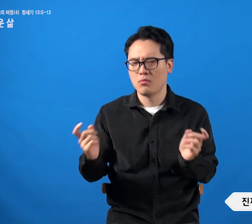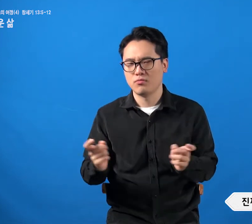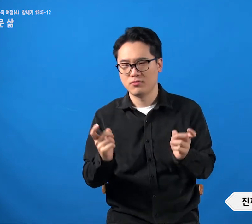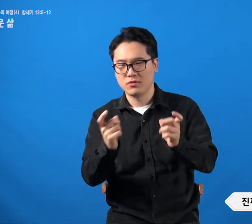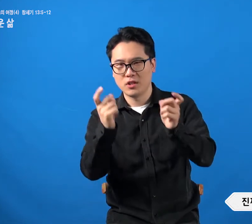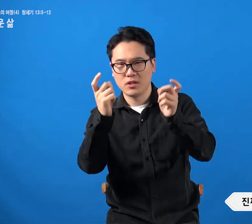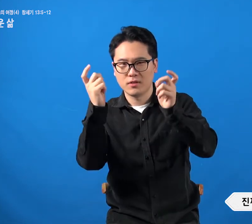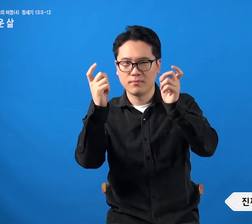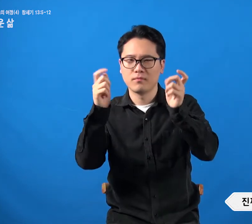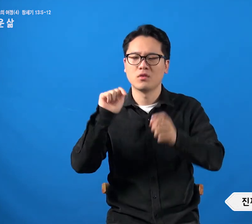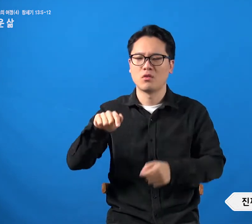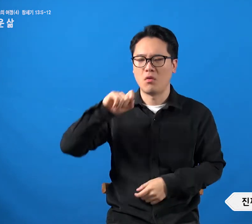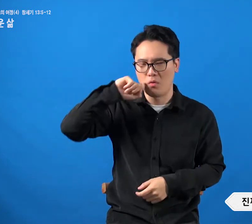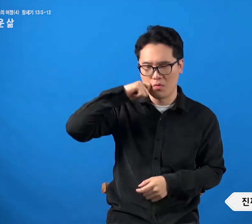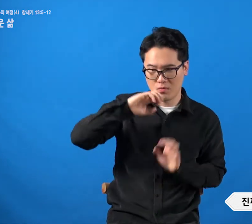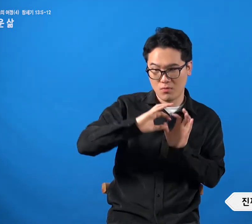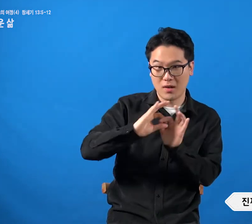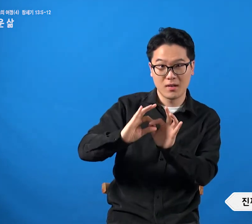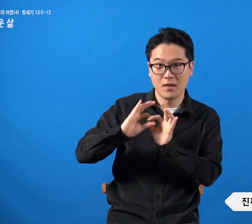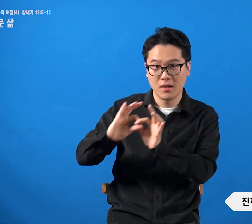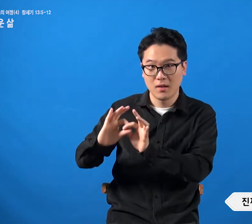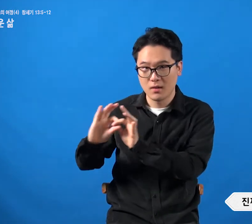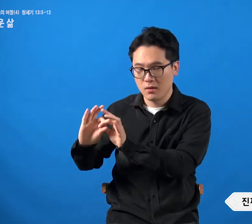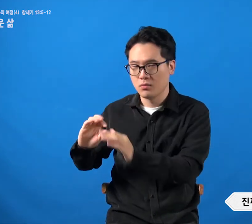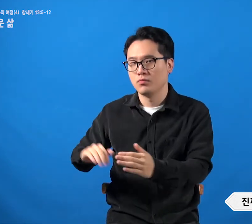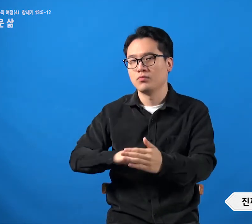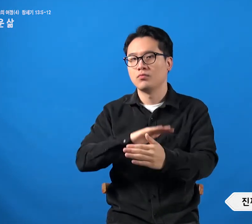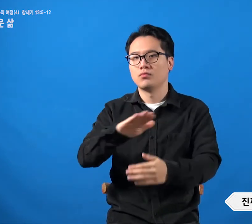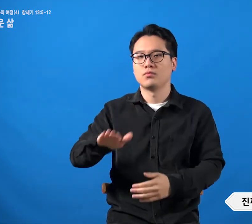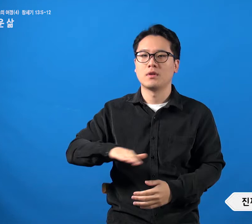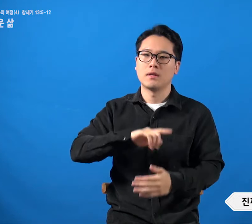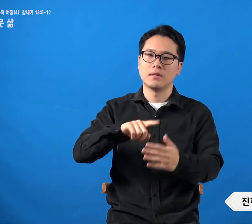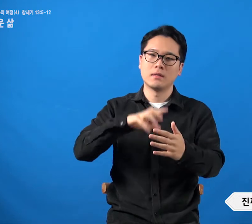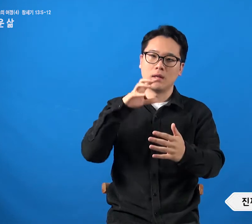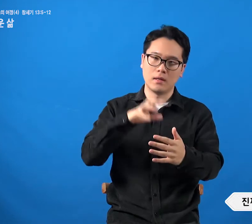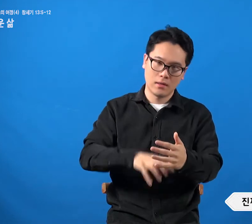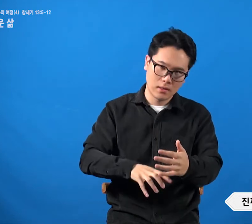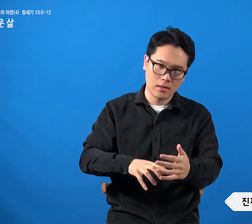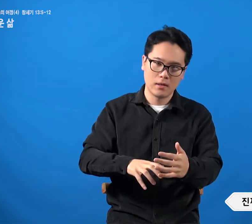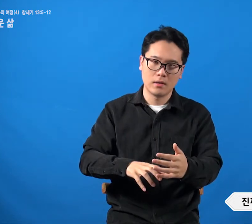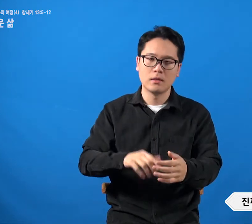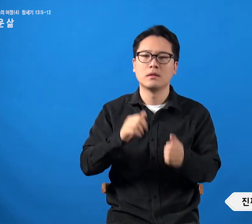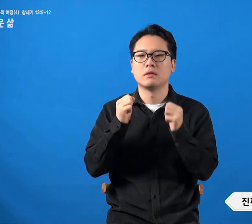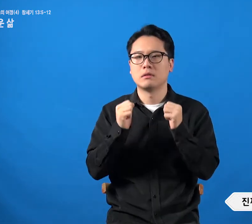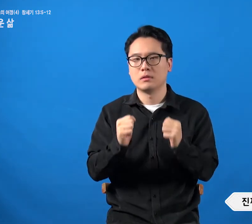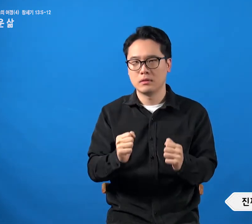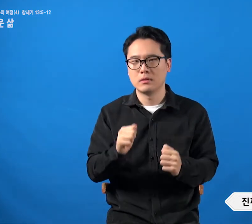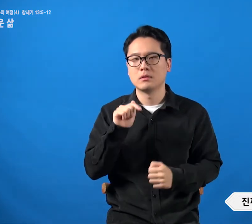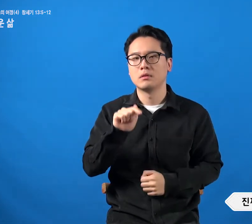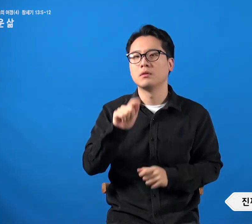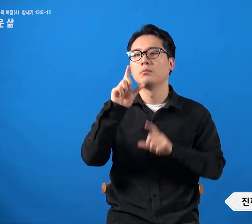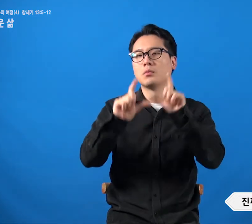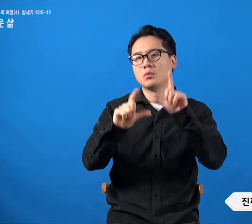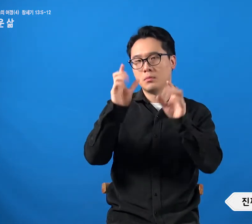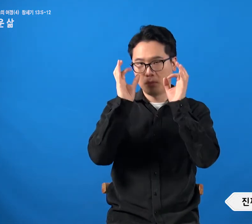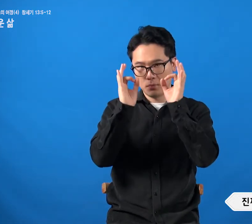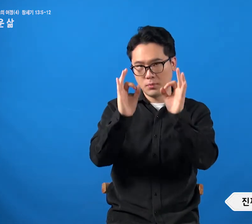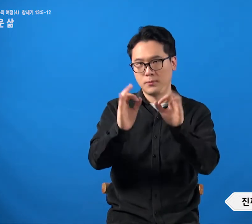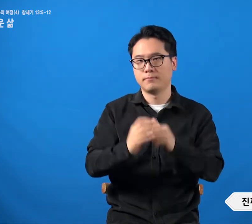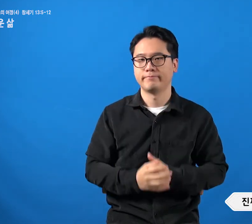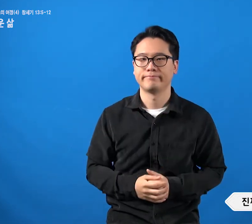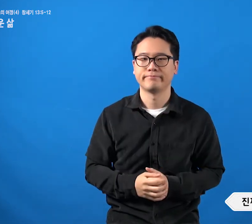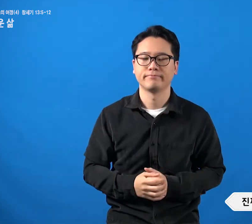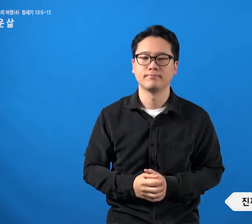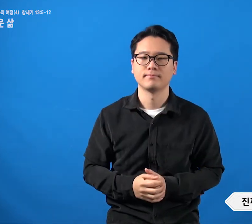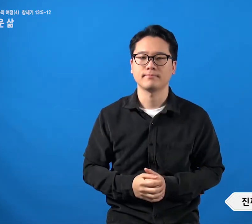분쟁과 그 불화의 관계, 우리 삶 속에 존재하는 우리의 삶의 모습을 봅니다. 그런데